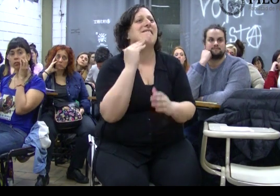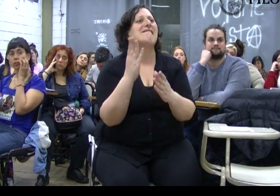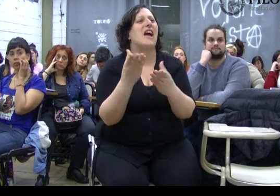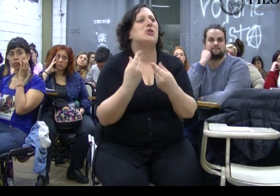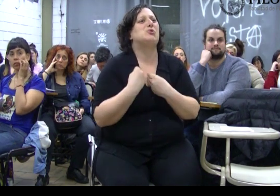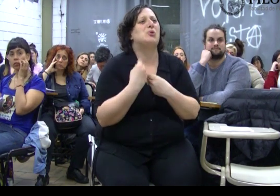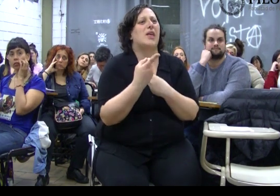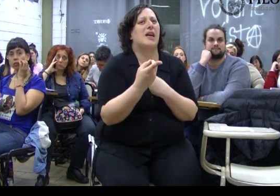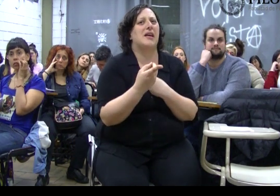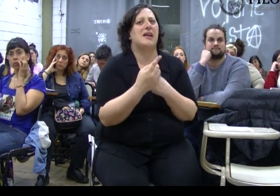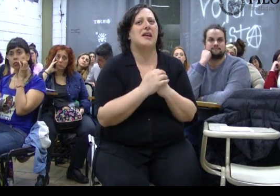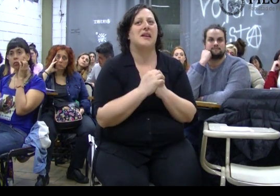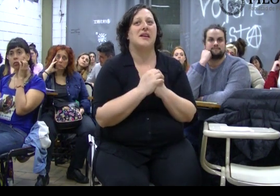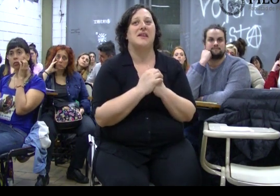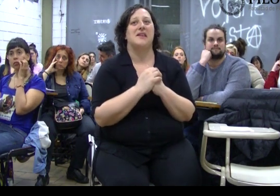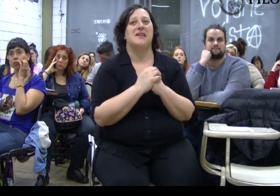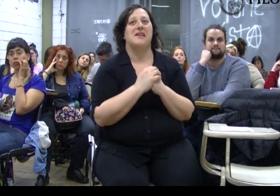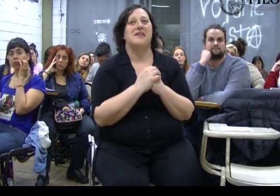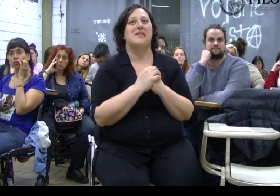¿Ayudas?